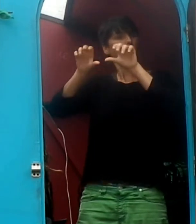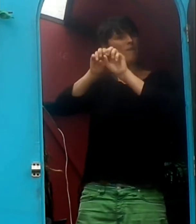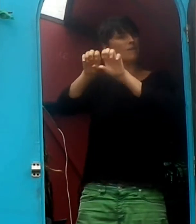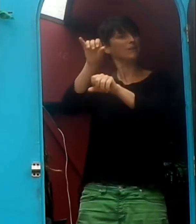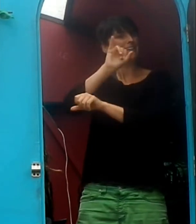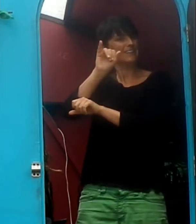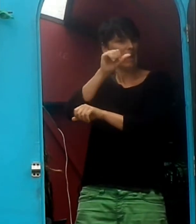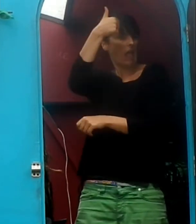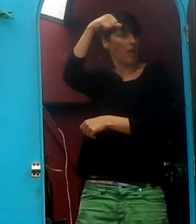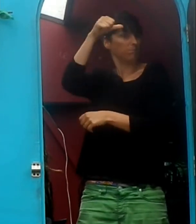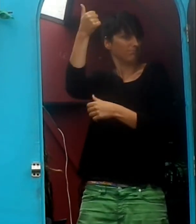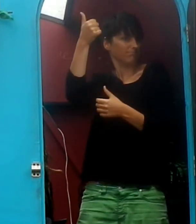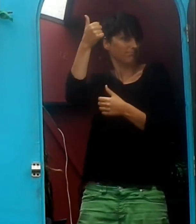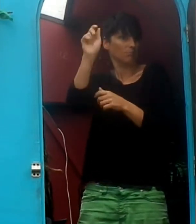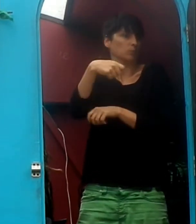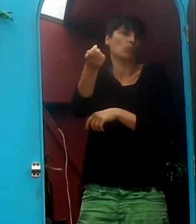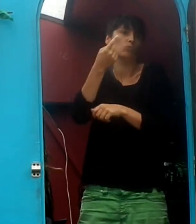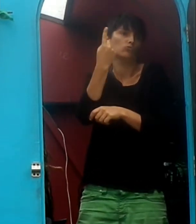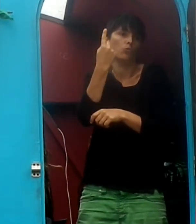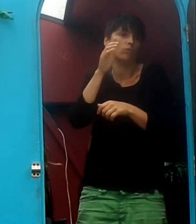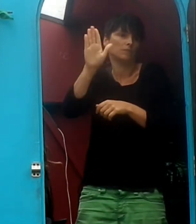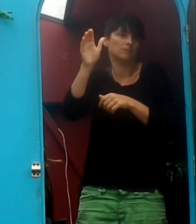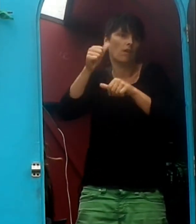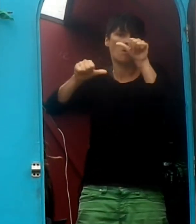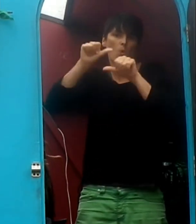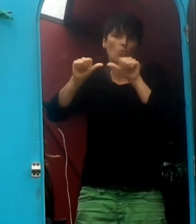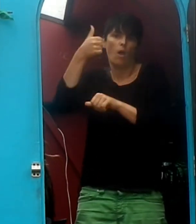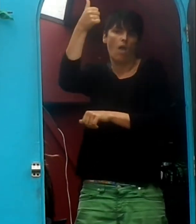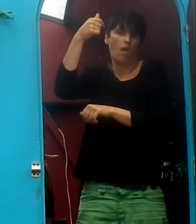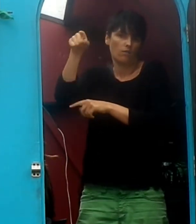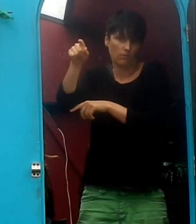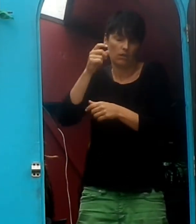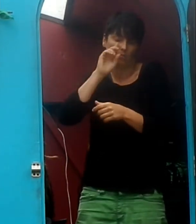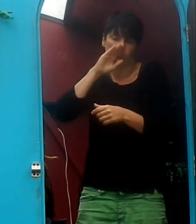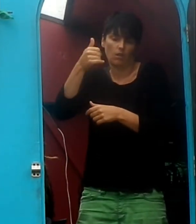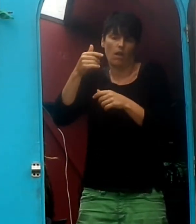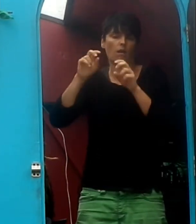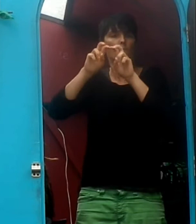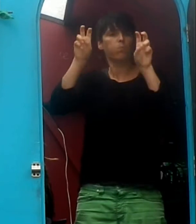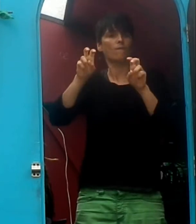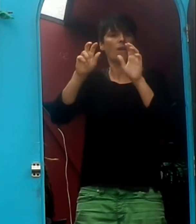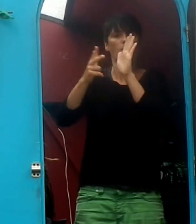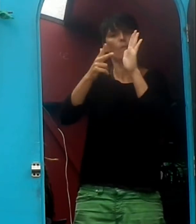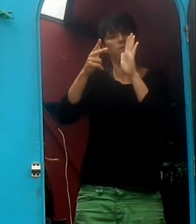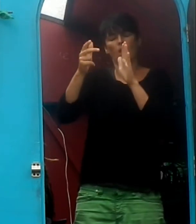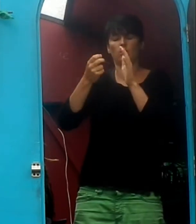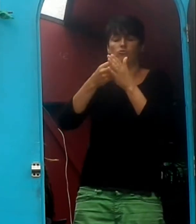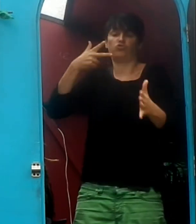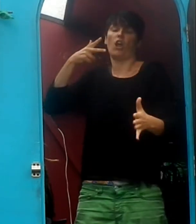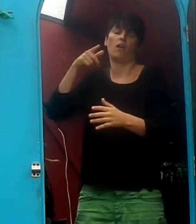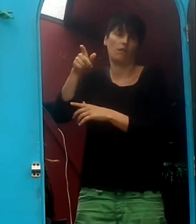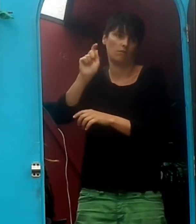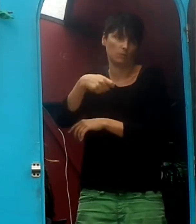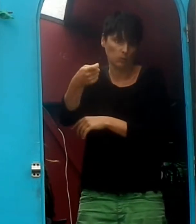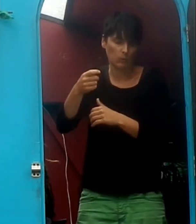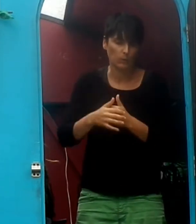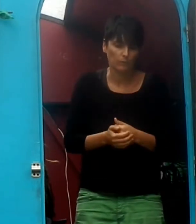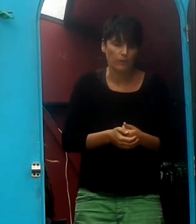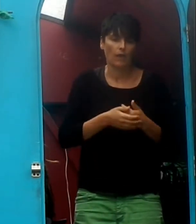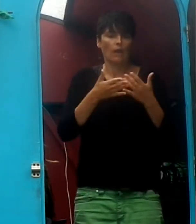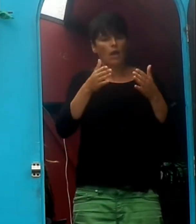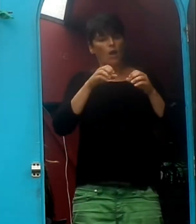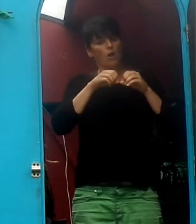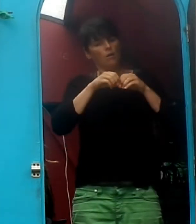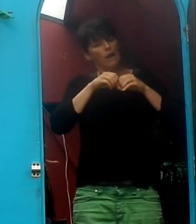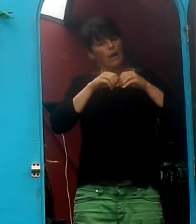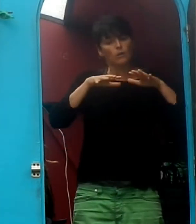brevet pour l'instant, et donc c'est très cher. Mais il y a des réseaux de soutien avec des